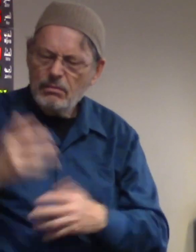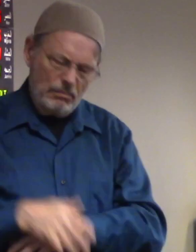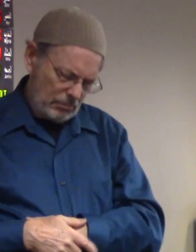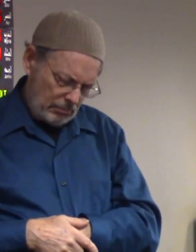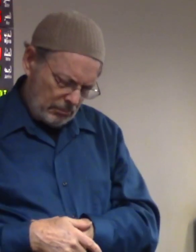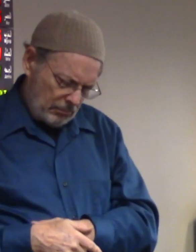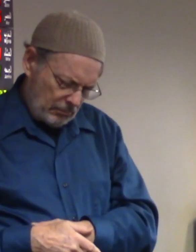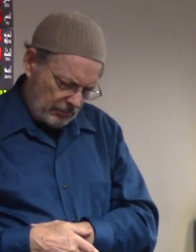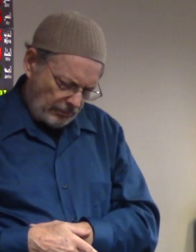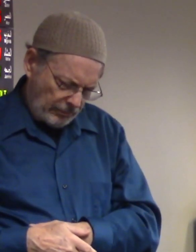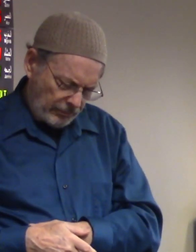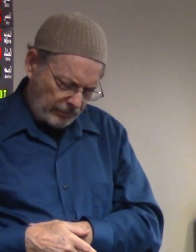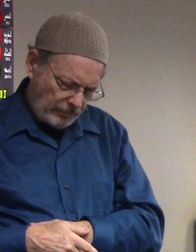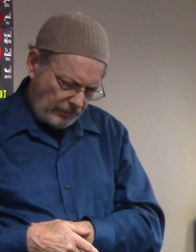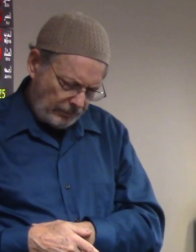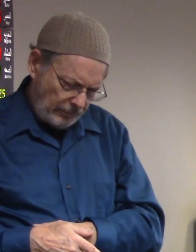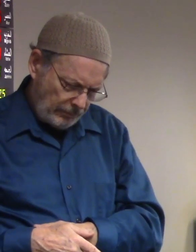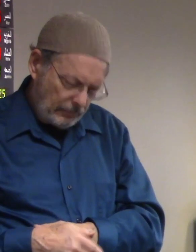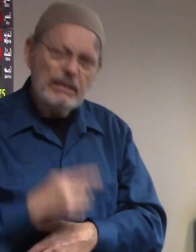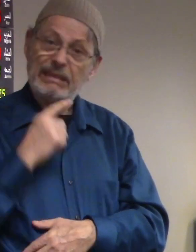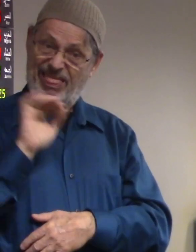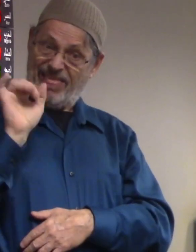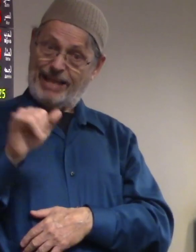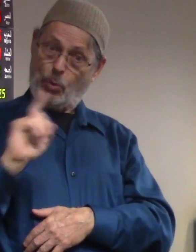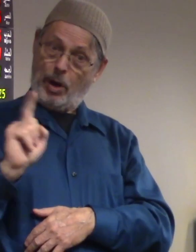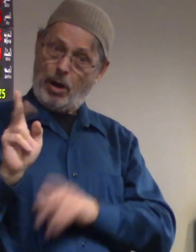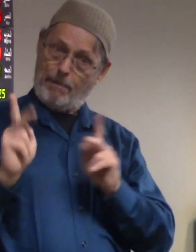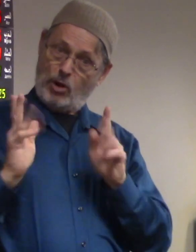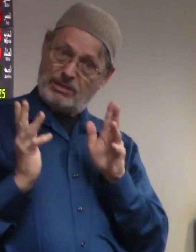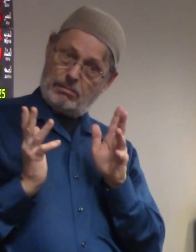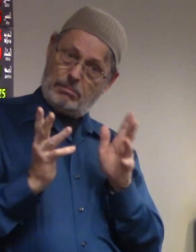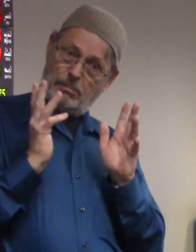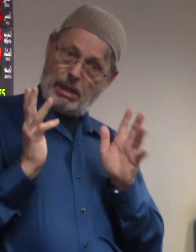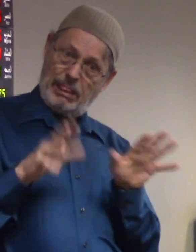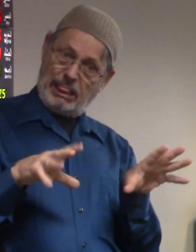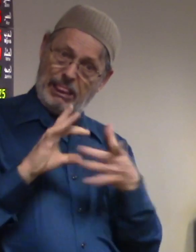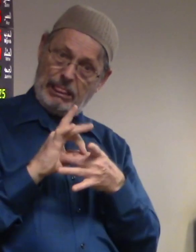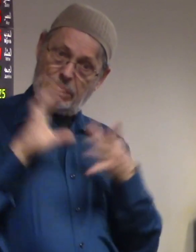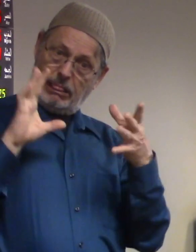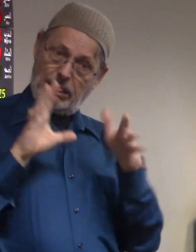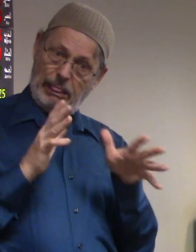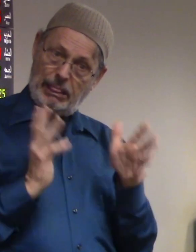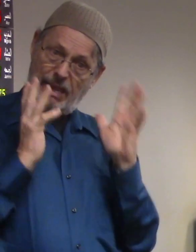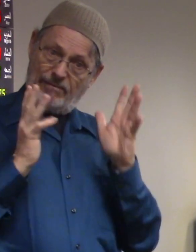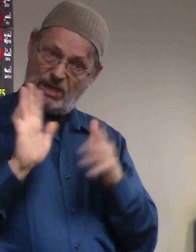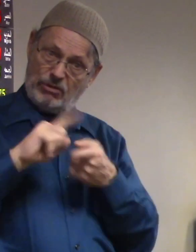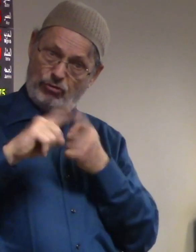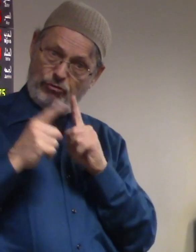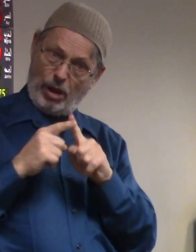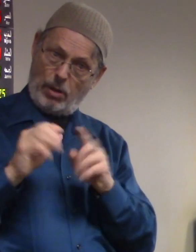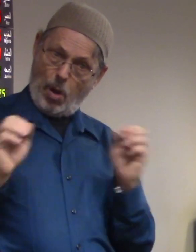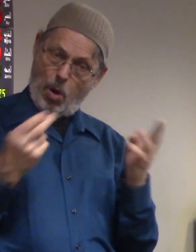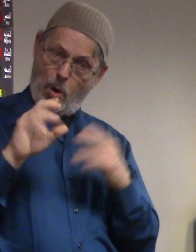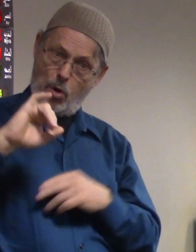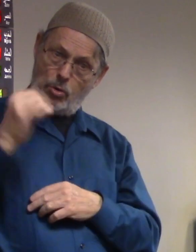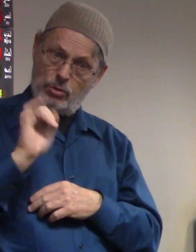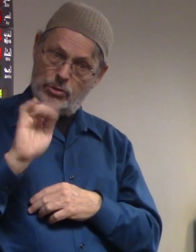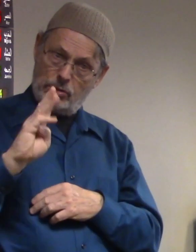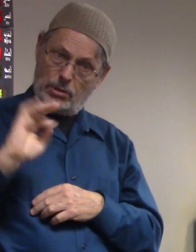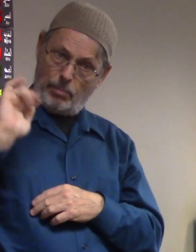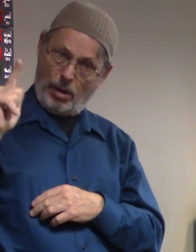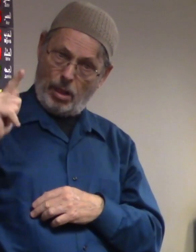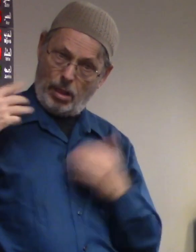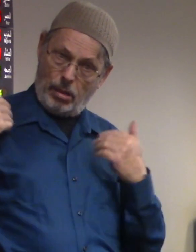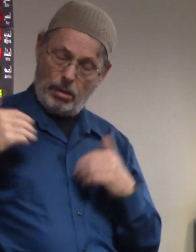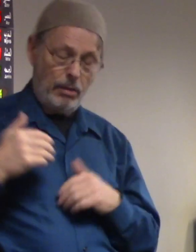خَلِيلُ خَلِيلُهُ يَا جِبْرِيلُ. Is this where a person abandons, departs from his friend, O Jibreel? And Jibreel says,